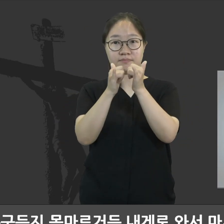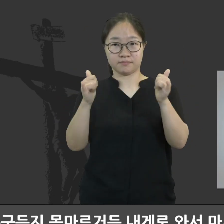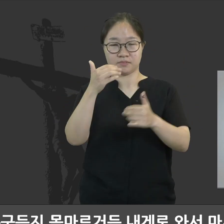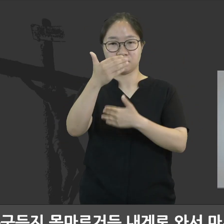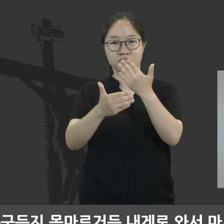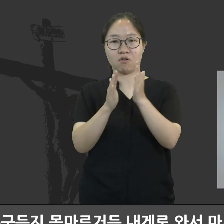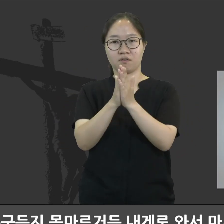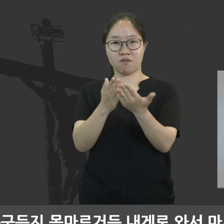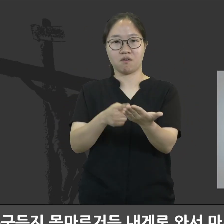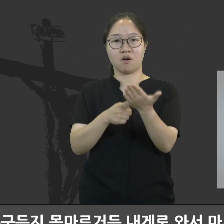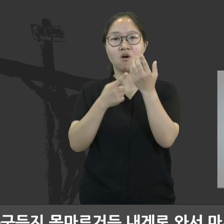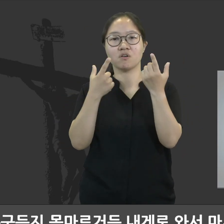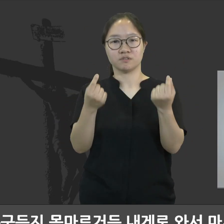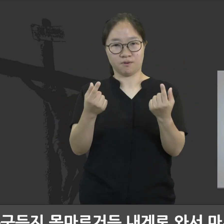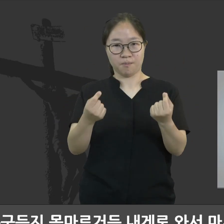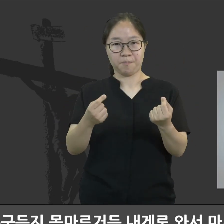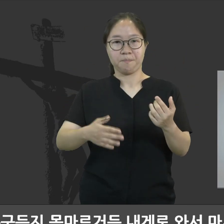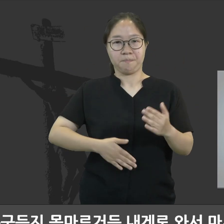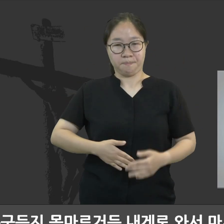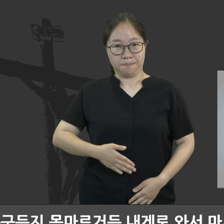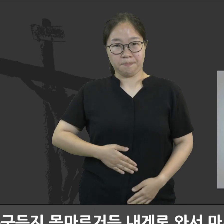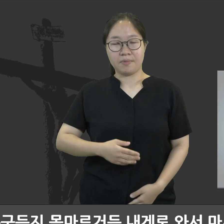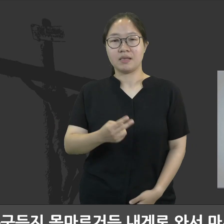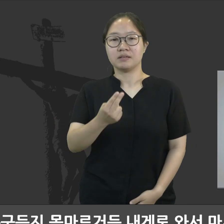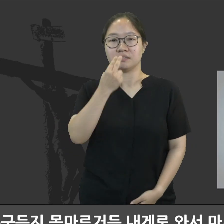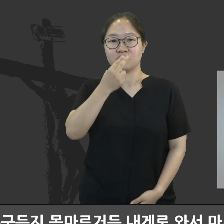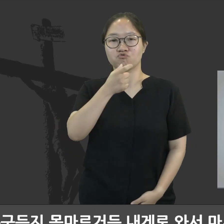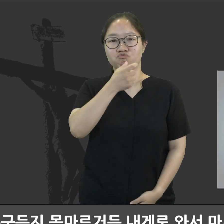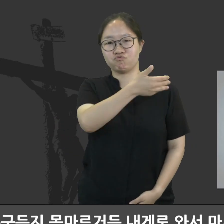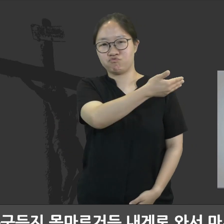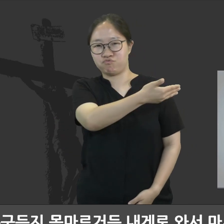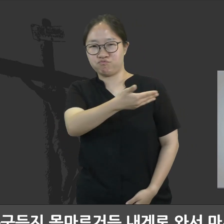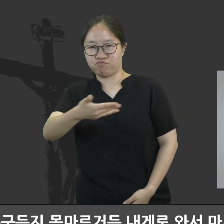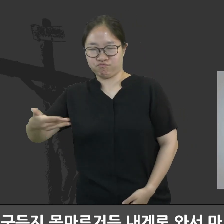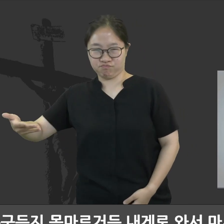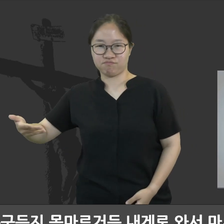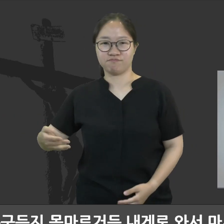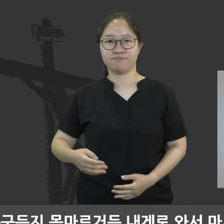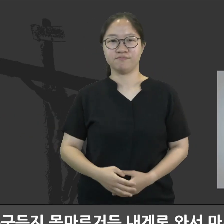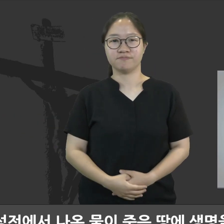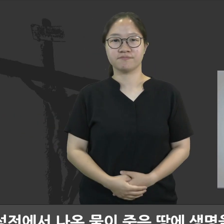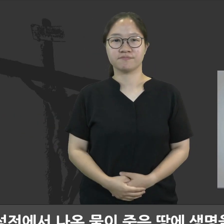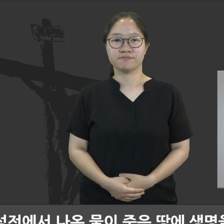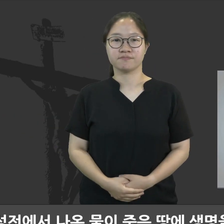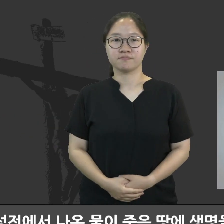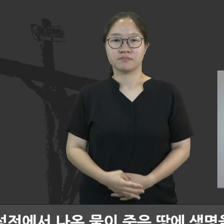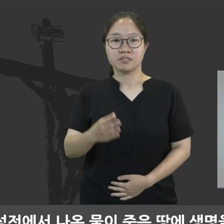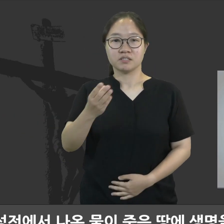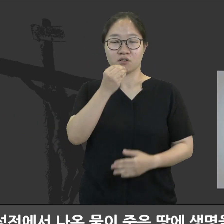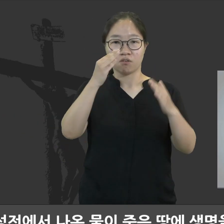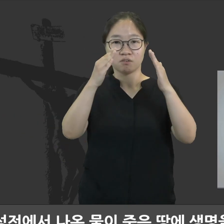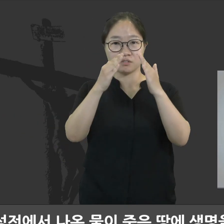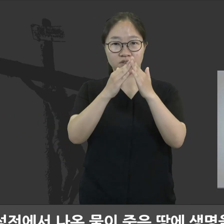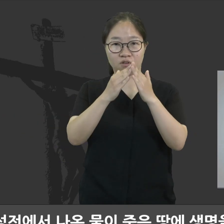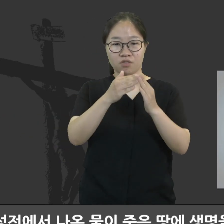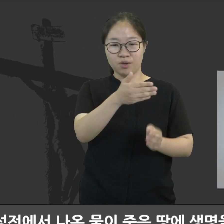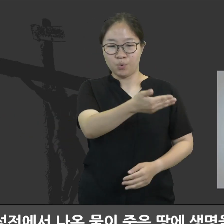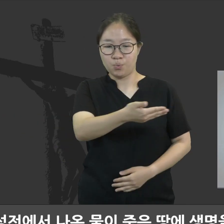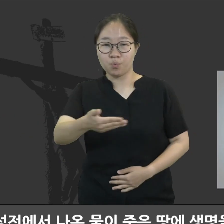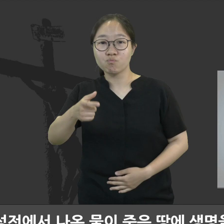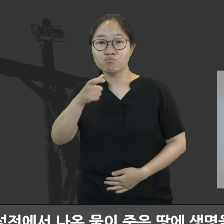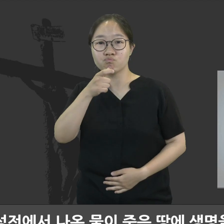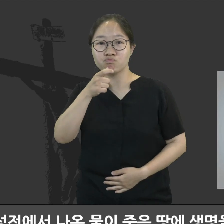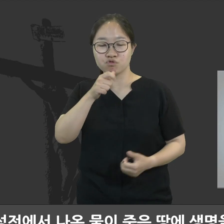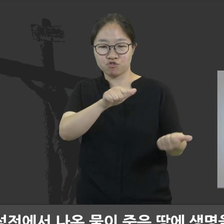자는 성경의 이름과 같이 그 배에서 생수의 강이 흘러나오리라. 성전에서 나온 물이 죽은